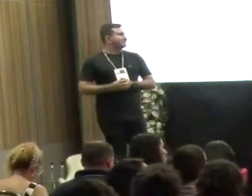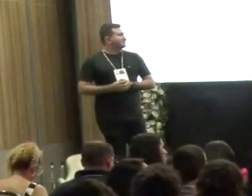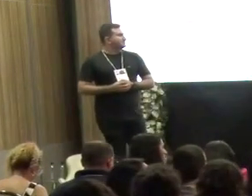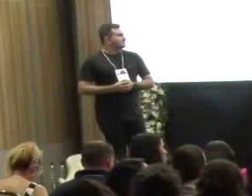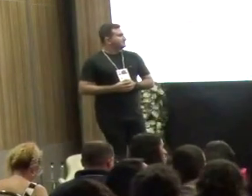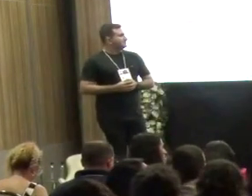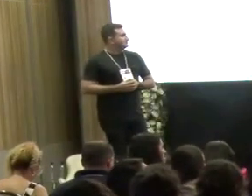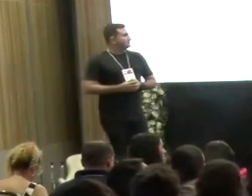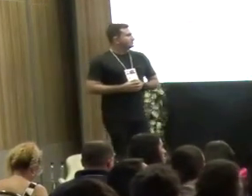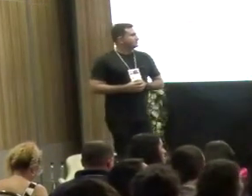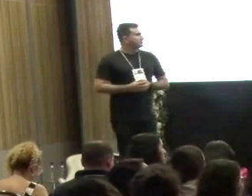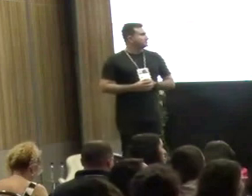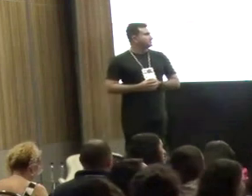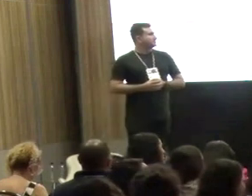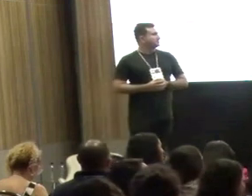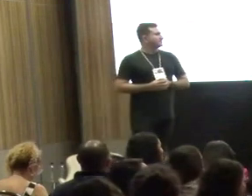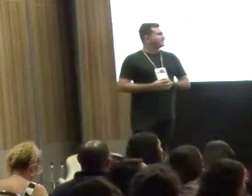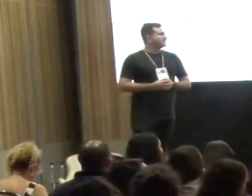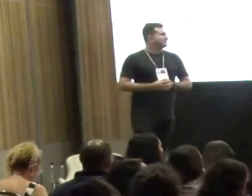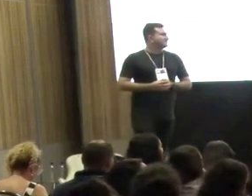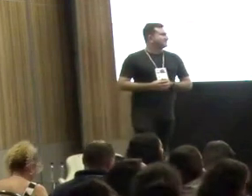Você vai ver como é bom.